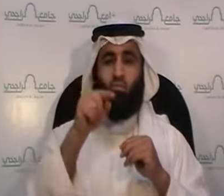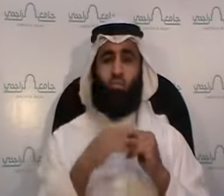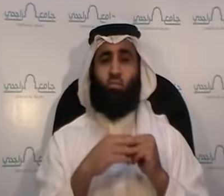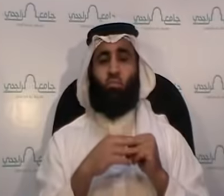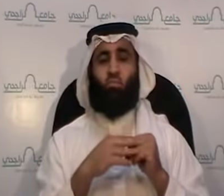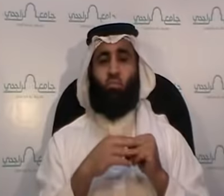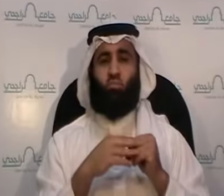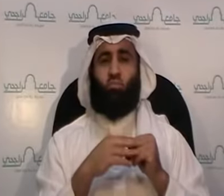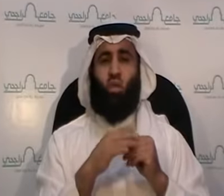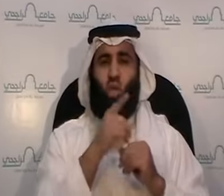الكذب والبهتان